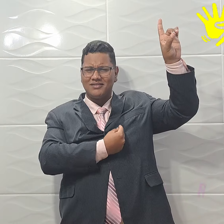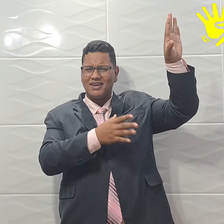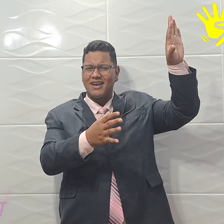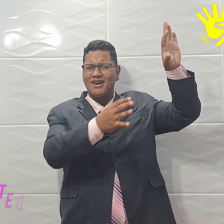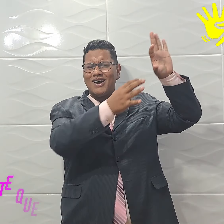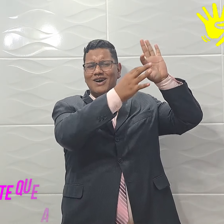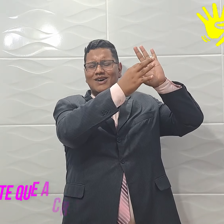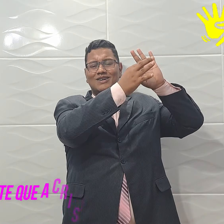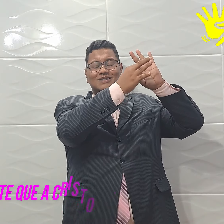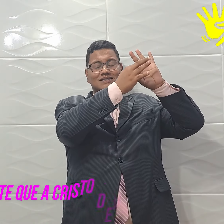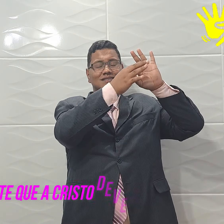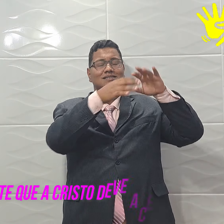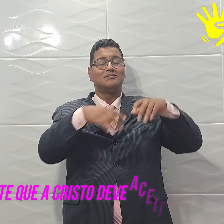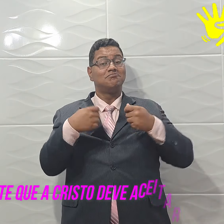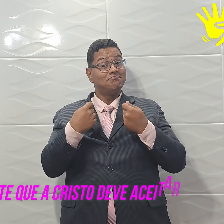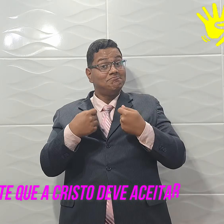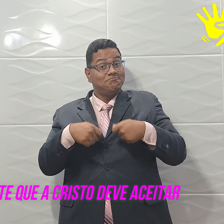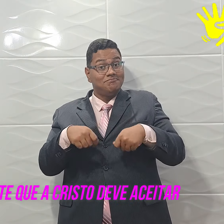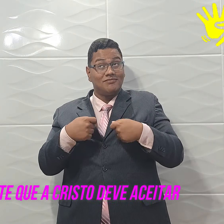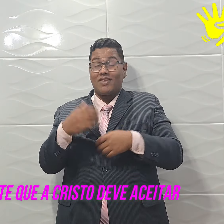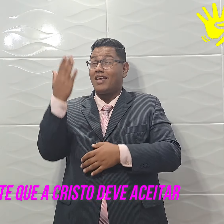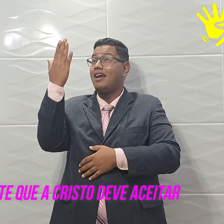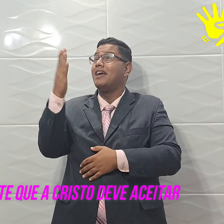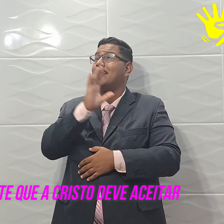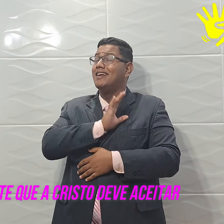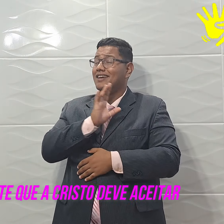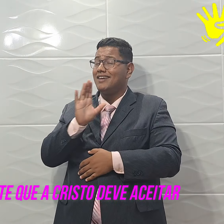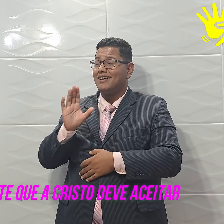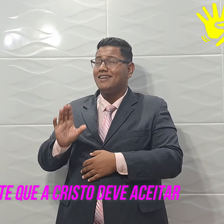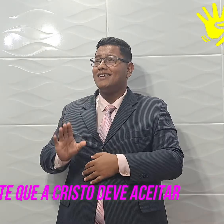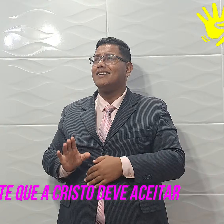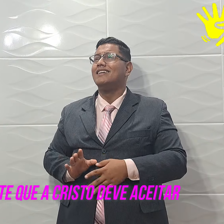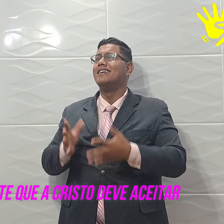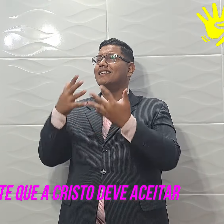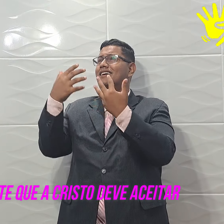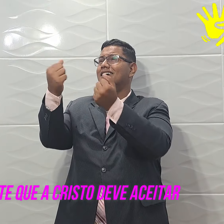Sente que a Cristo deve aceitar